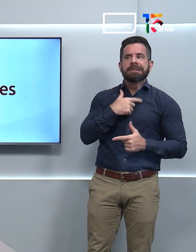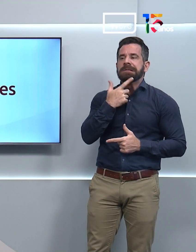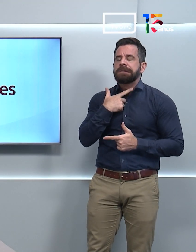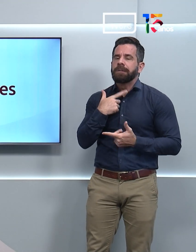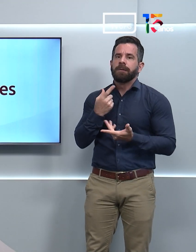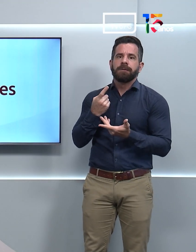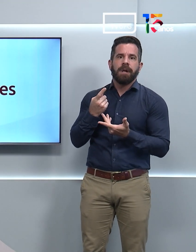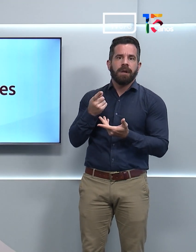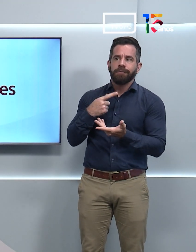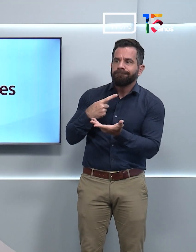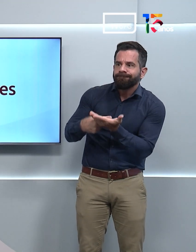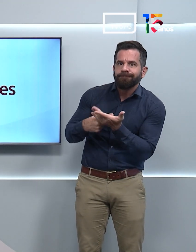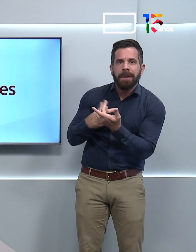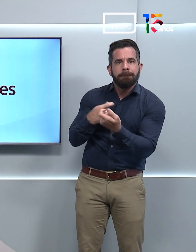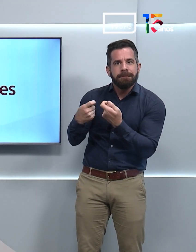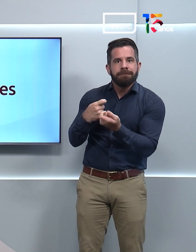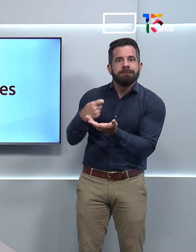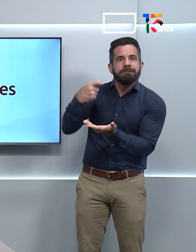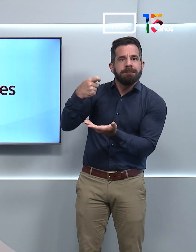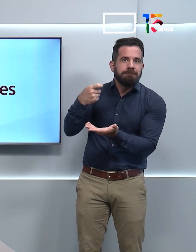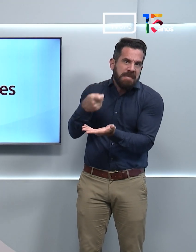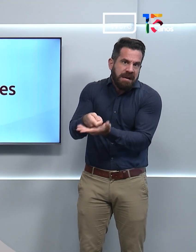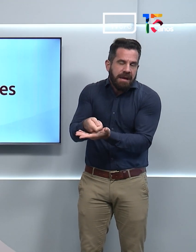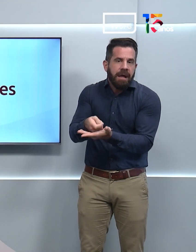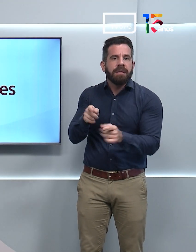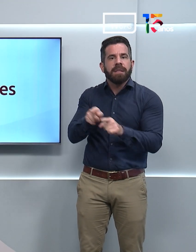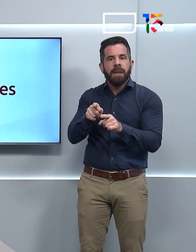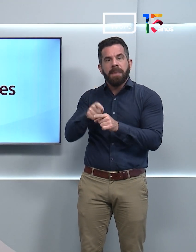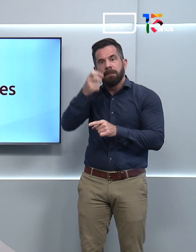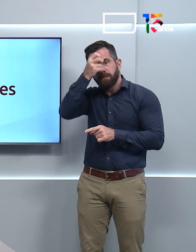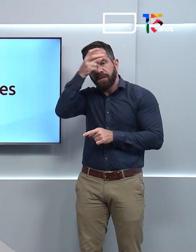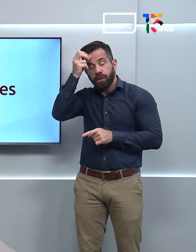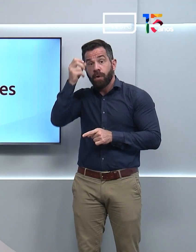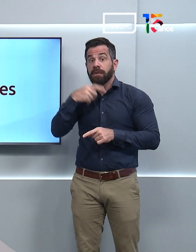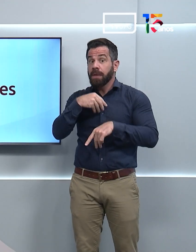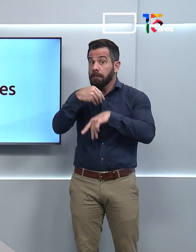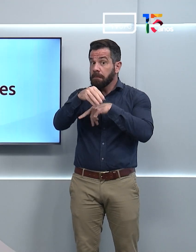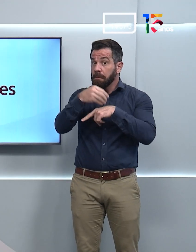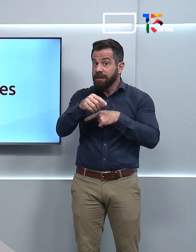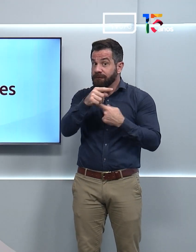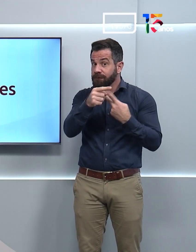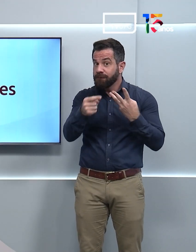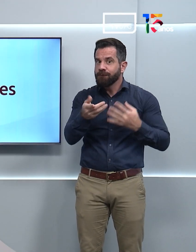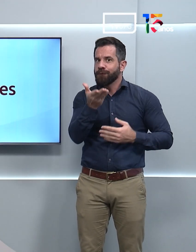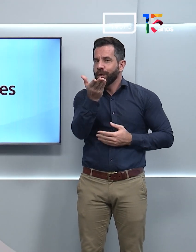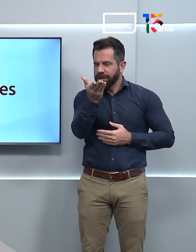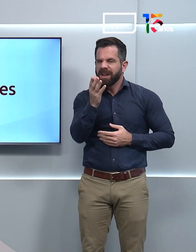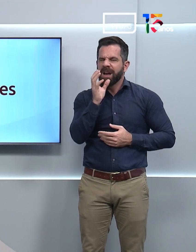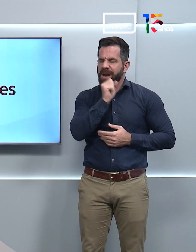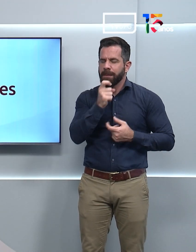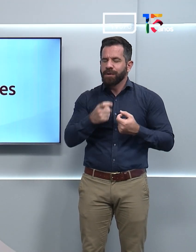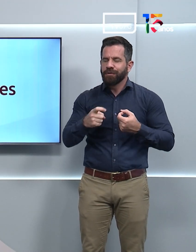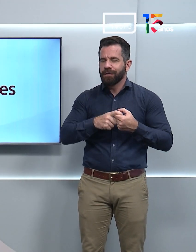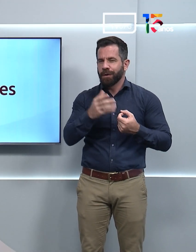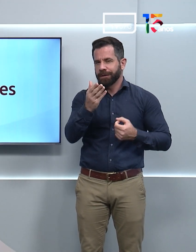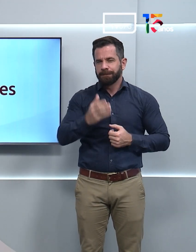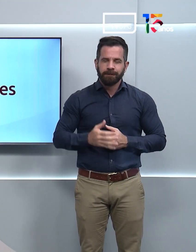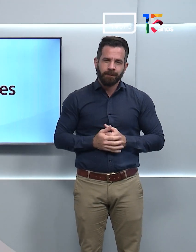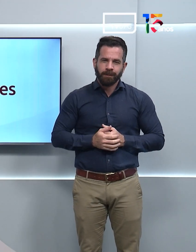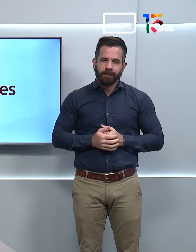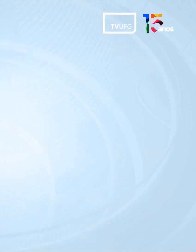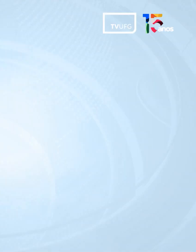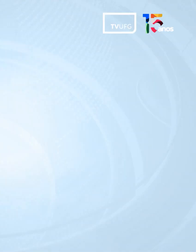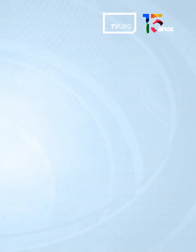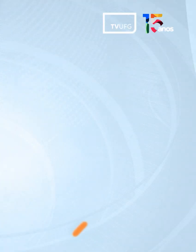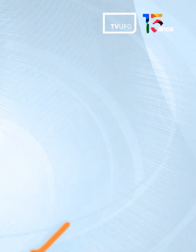com o Serasa ou com a própria Prefeitura de Goiânia. Tem a opção para você, viu? A gente traz informações daqui a pouquinho, depois do intervalo.